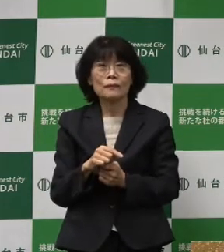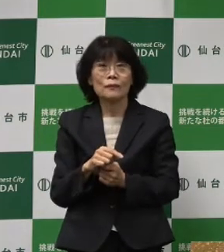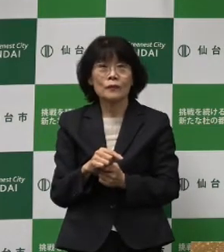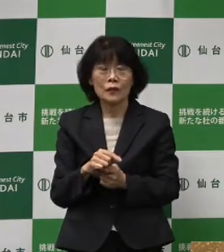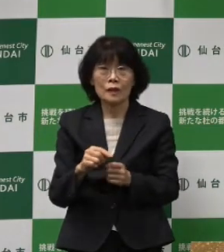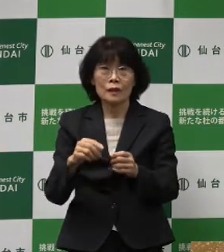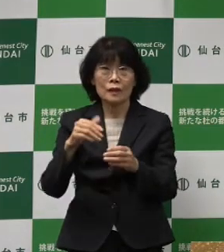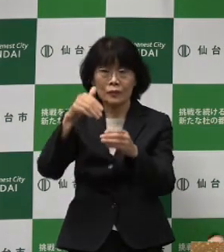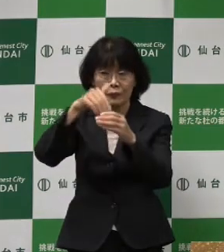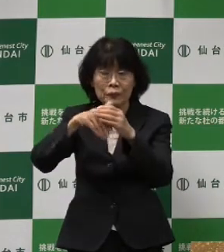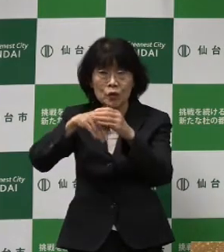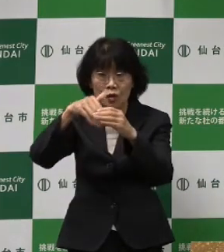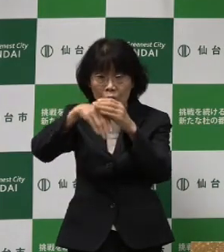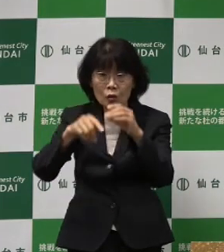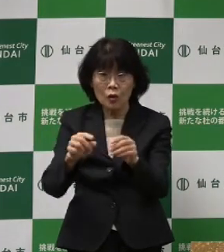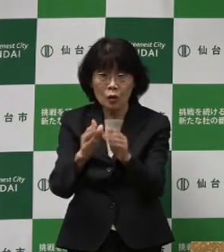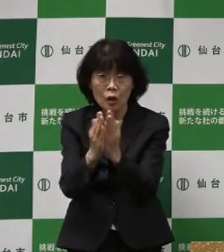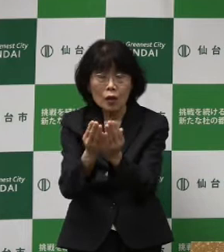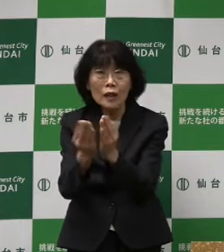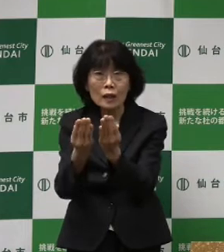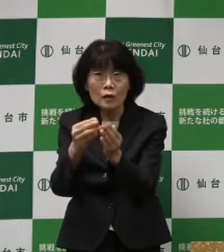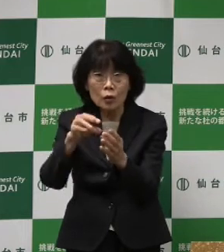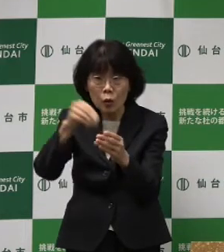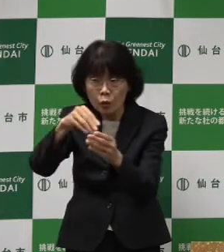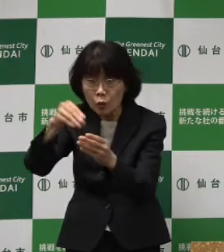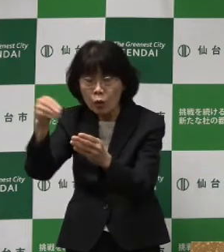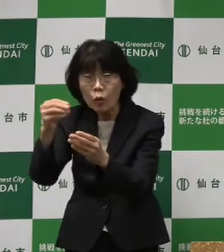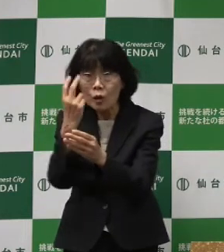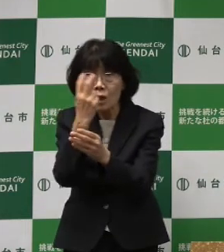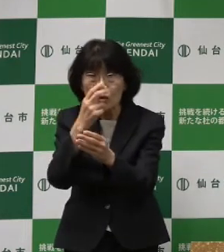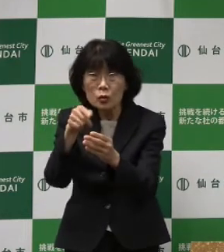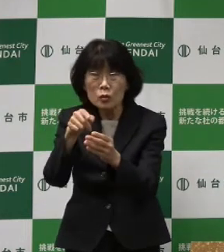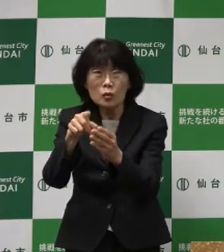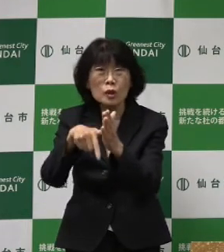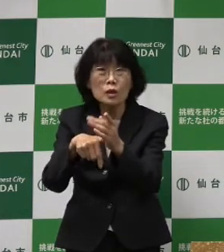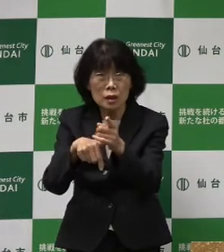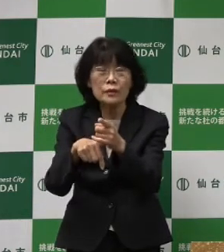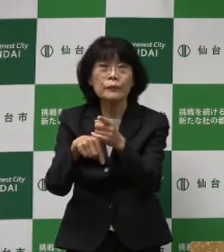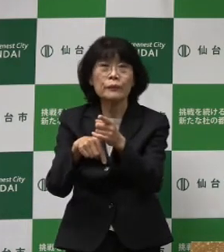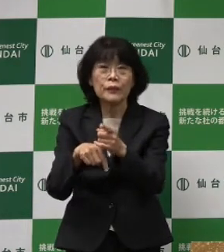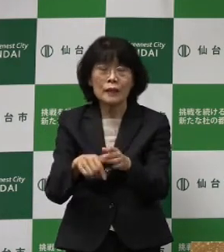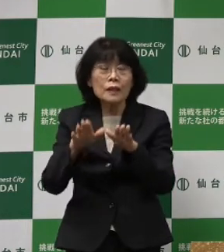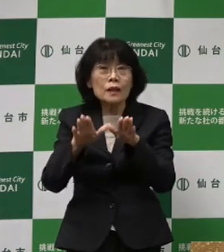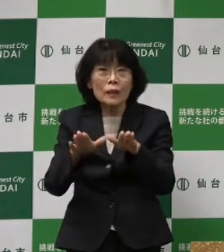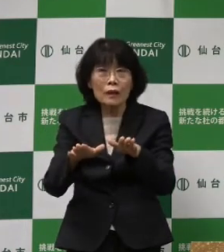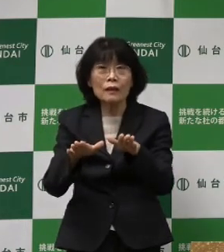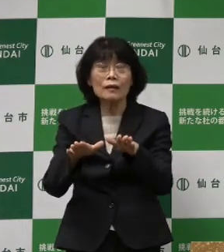開票作業の人員を少なくしたことがっていう見方もあるようなんですけれども、現時点